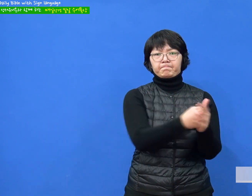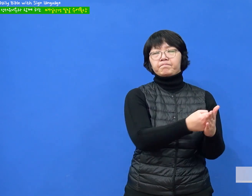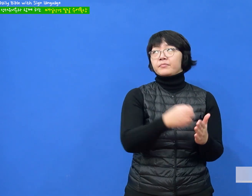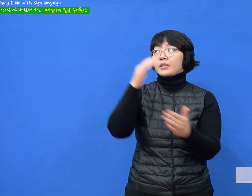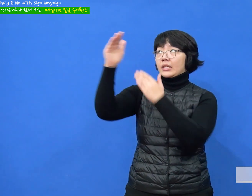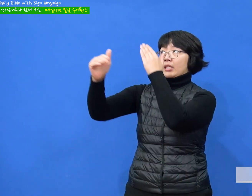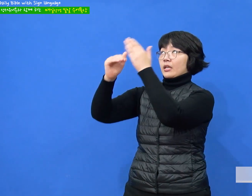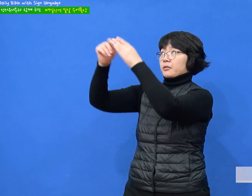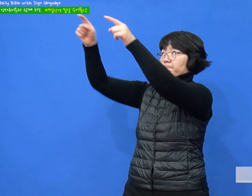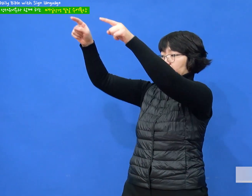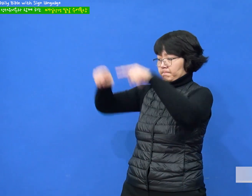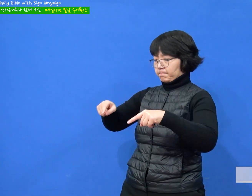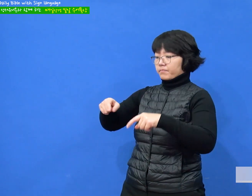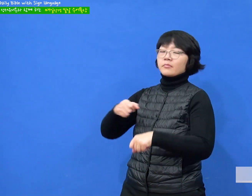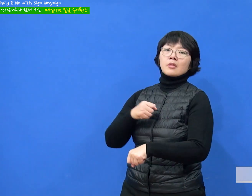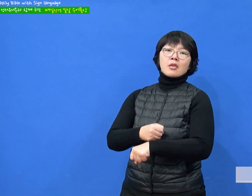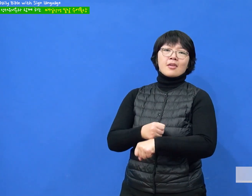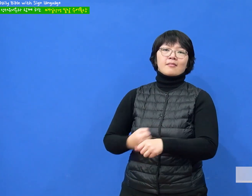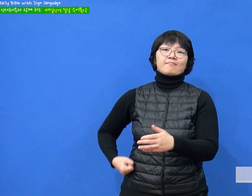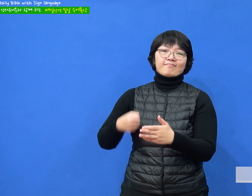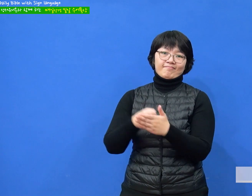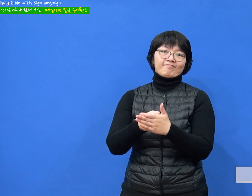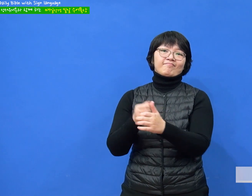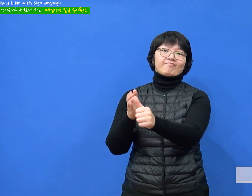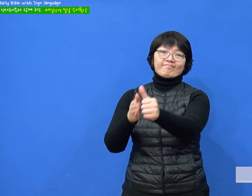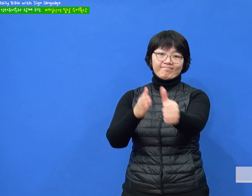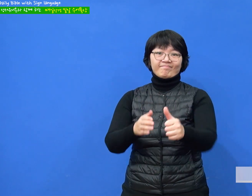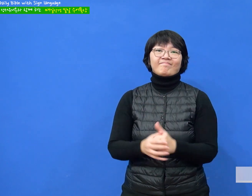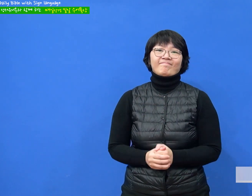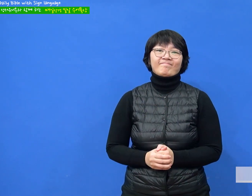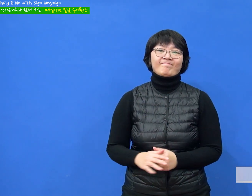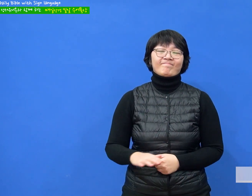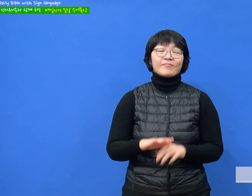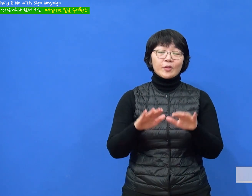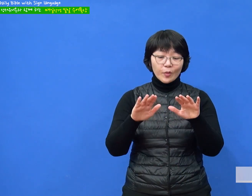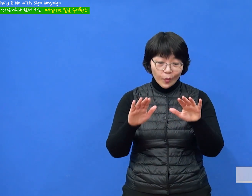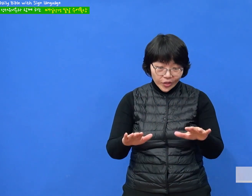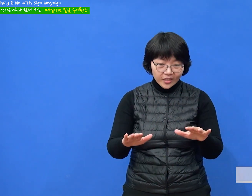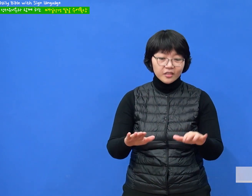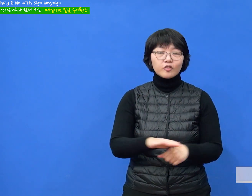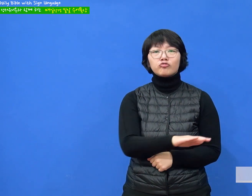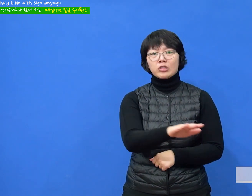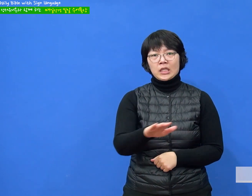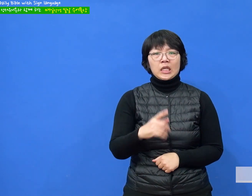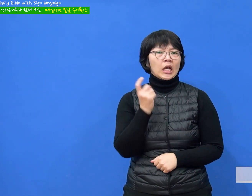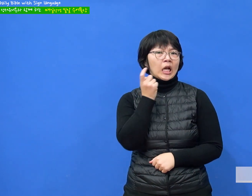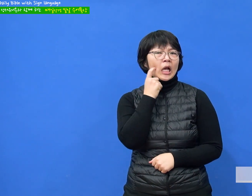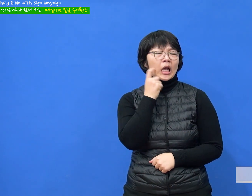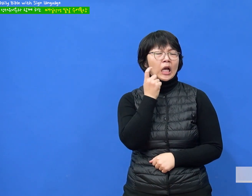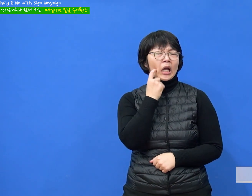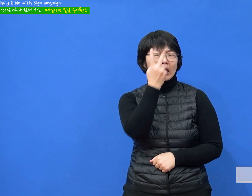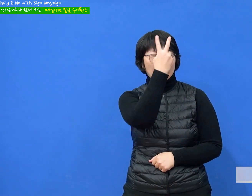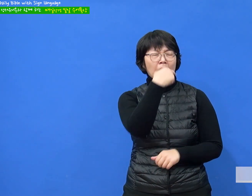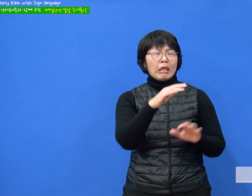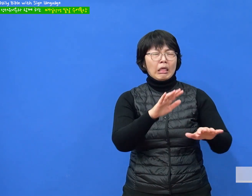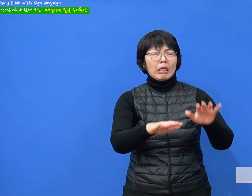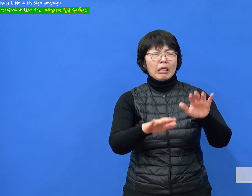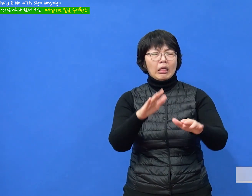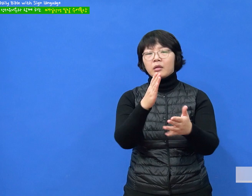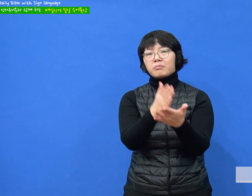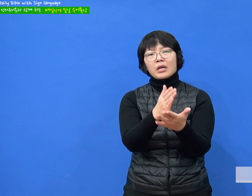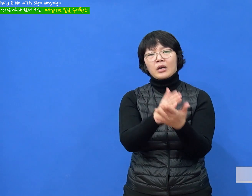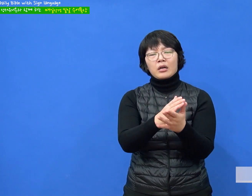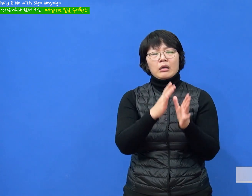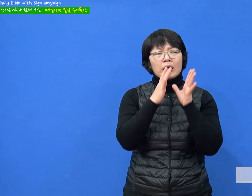속함을 기억하고 살아가는 하루 되시기를 바랍니다. 오늘 우리는 더 이상 거짓 영에 속한 사람이 아니기